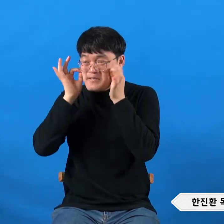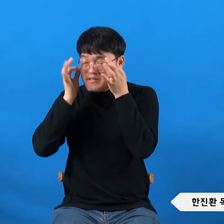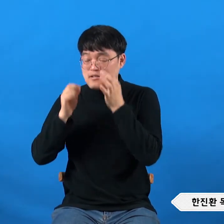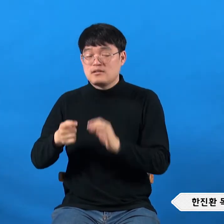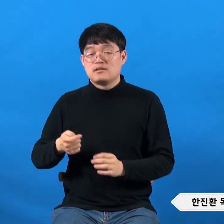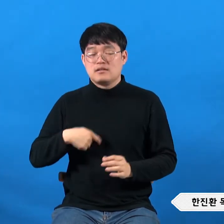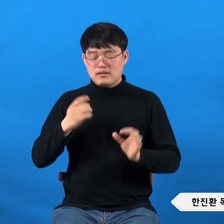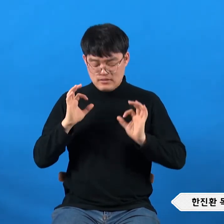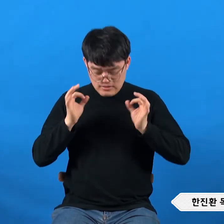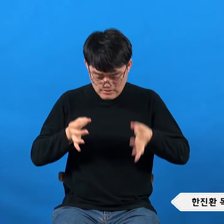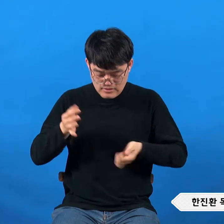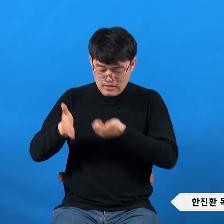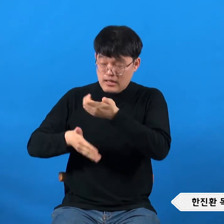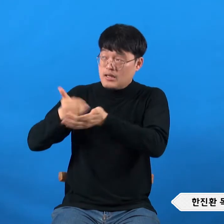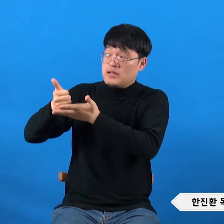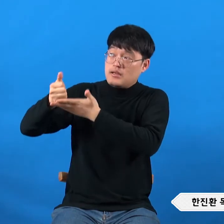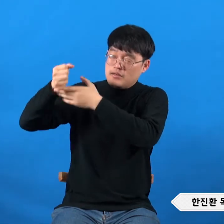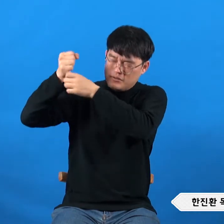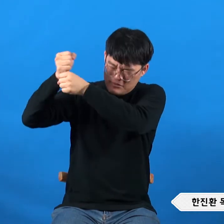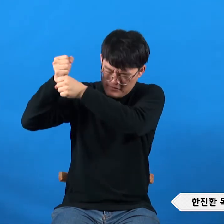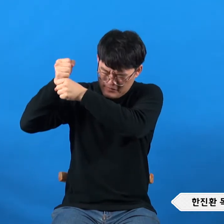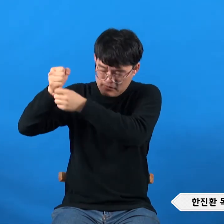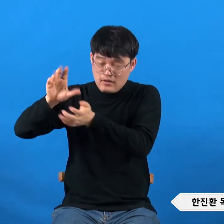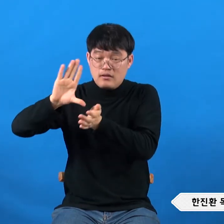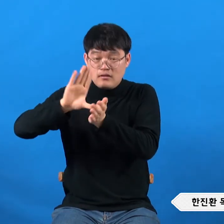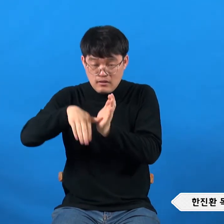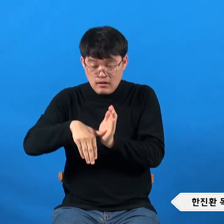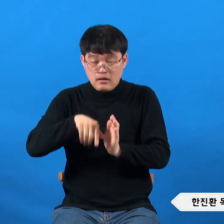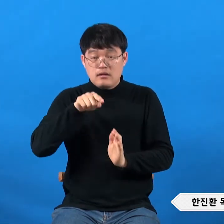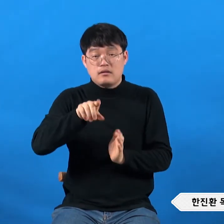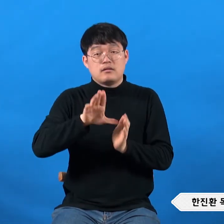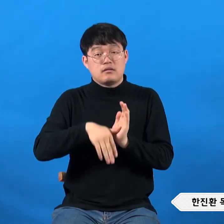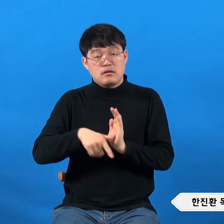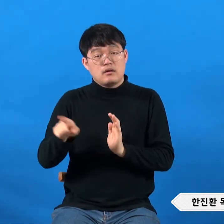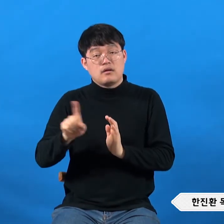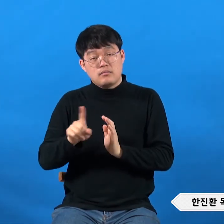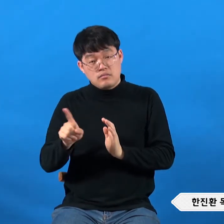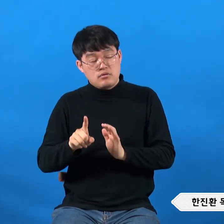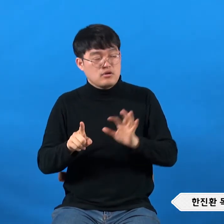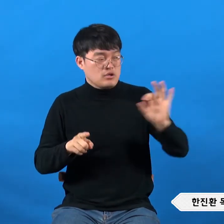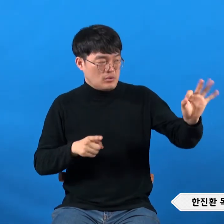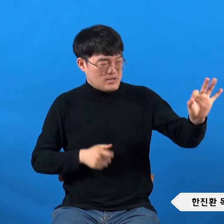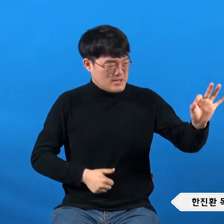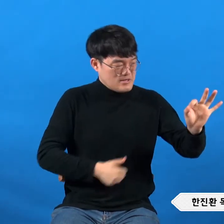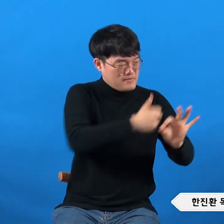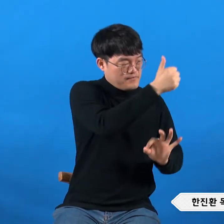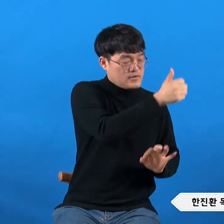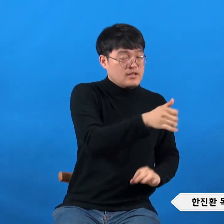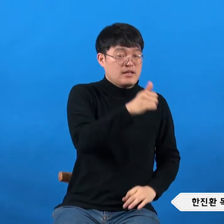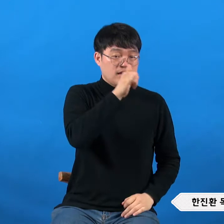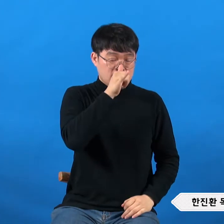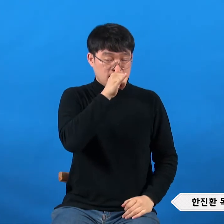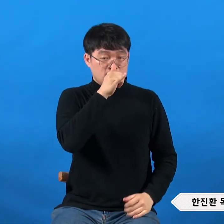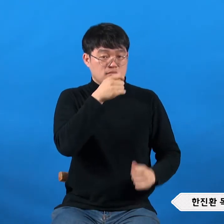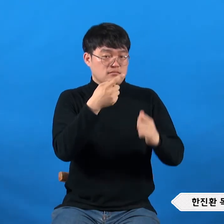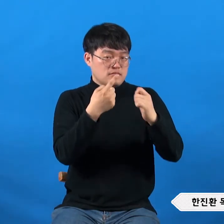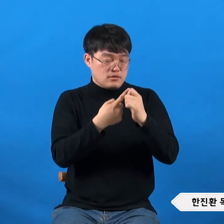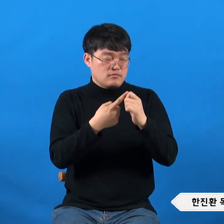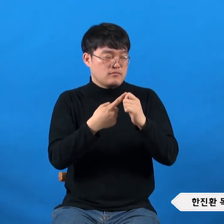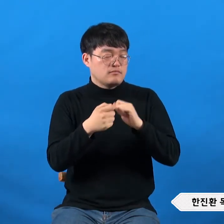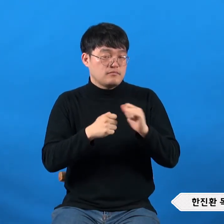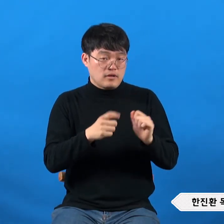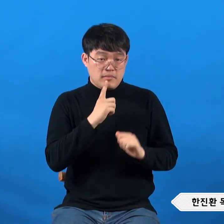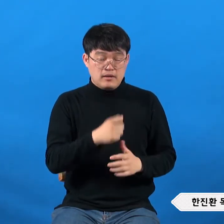자기를 바라보면서 그렇게 하나님 앞에 매달릴 때 비로소 그것이 만몬을 극복할 수 있는 첫걸음을 내딛는